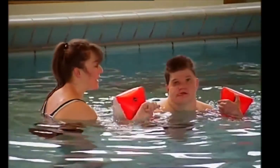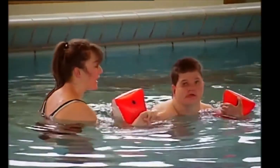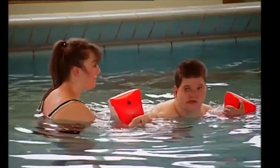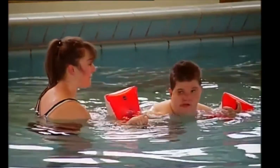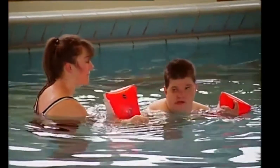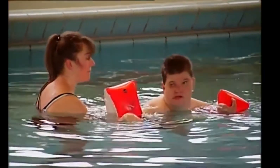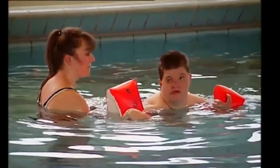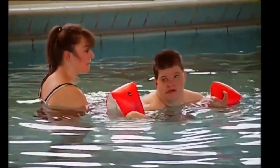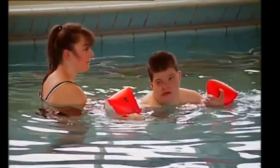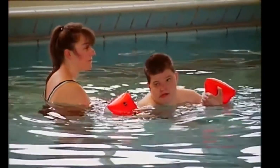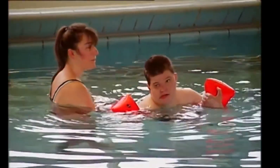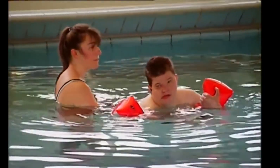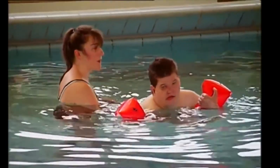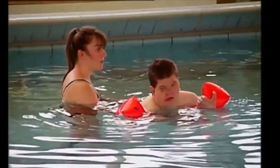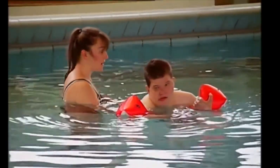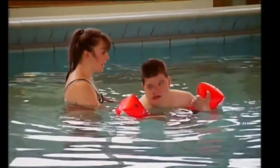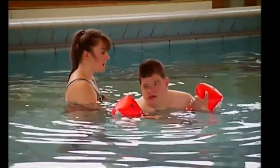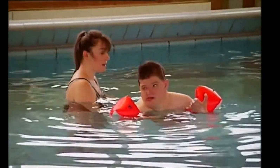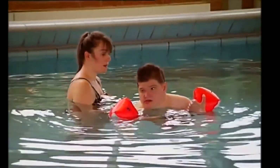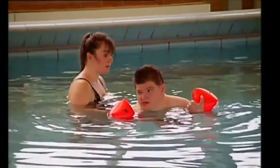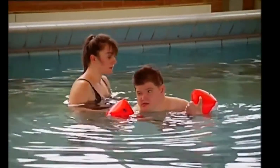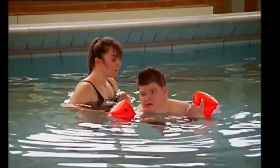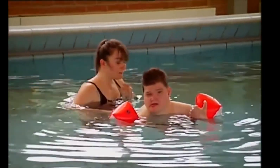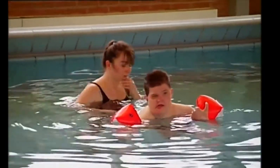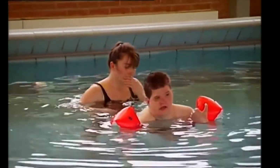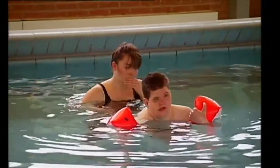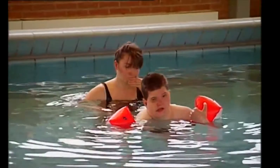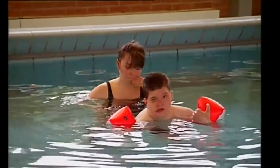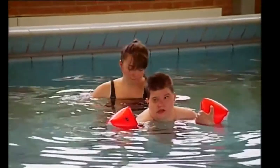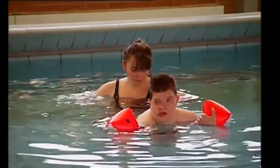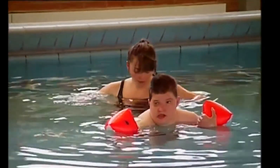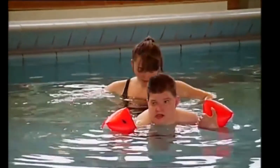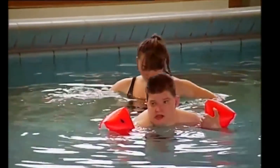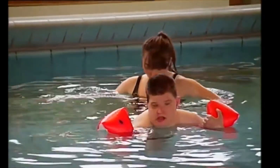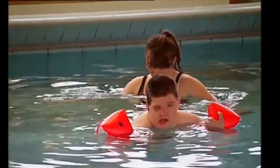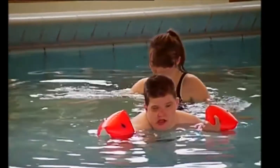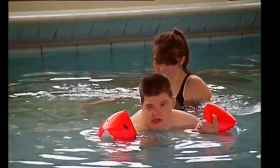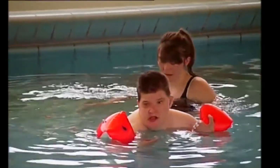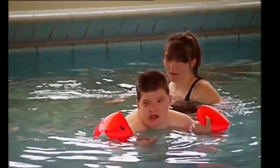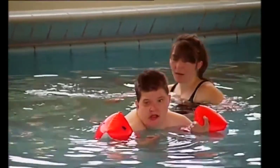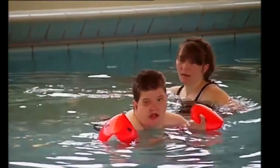open voor andere ervaringen. Misschien voelen ze zich in het zwembad wel een beetje minder gehandicapt.